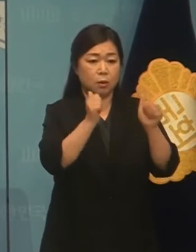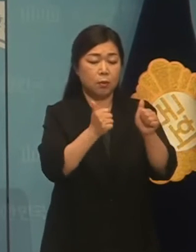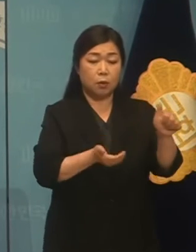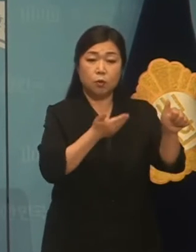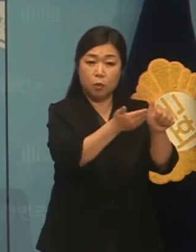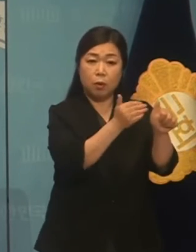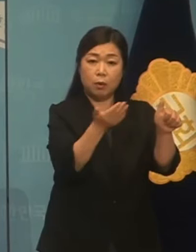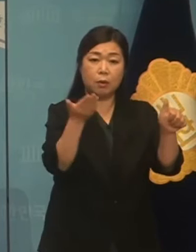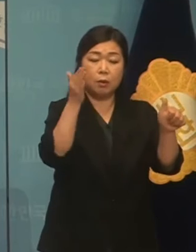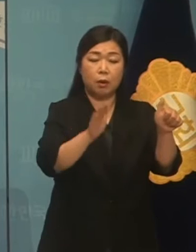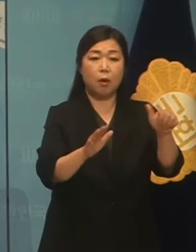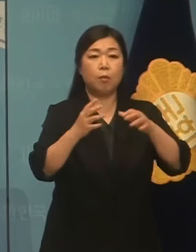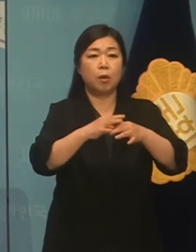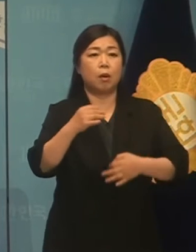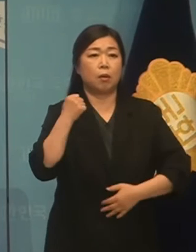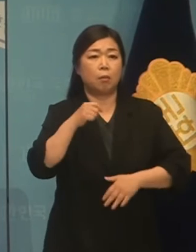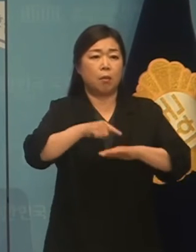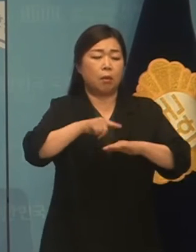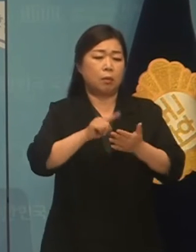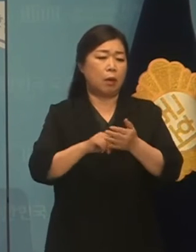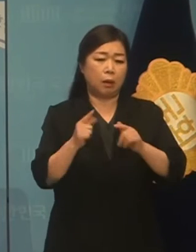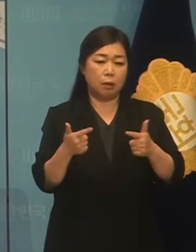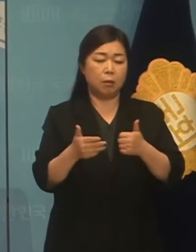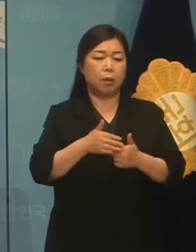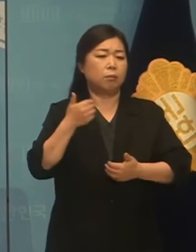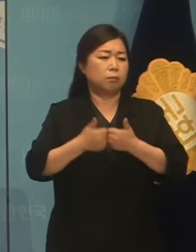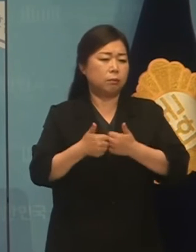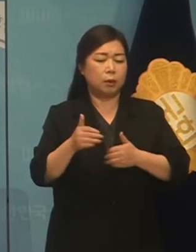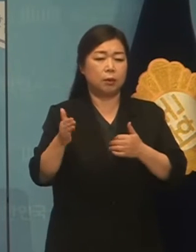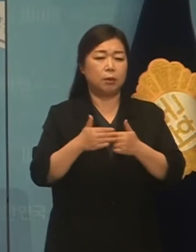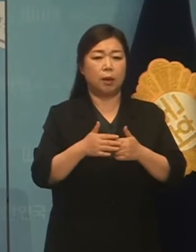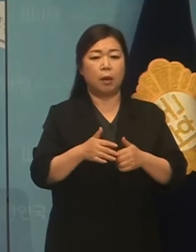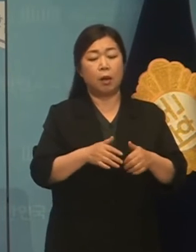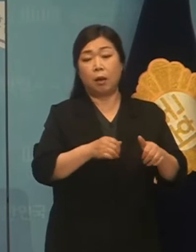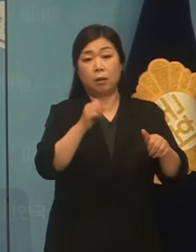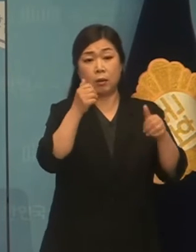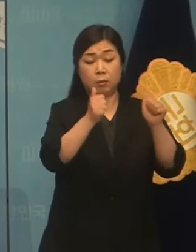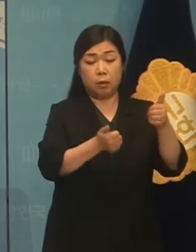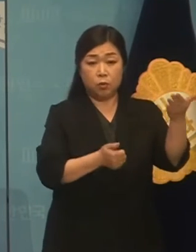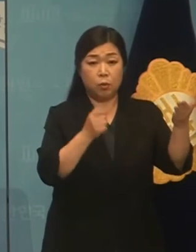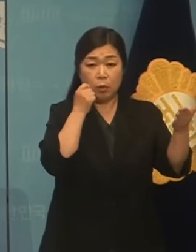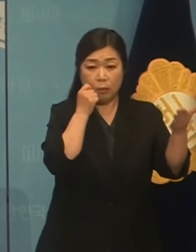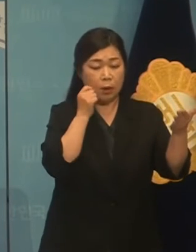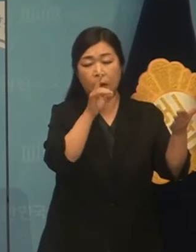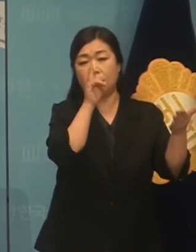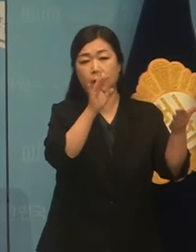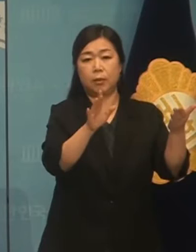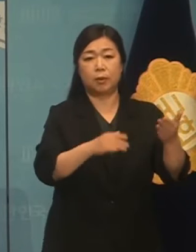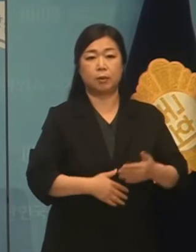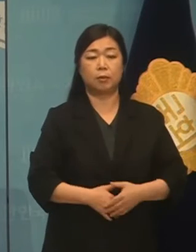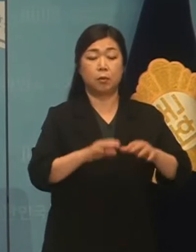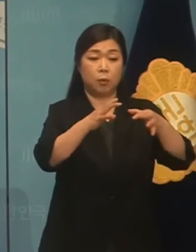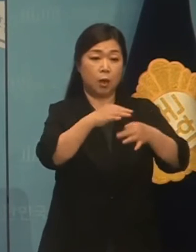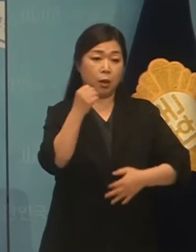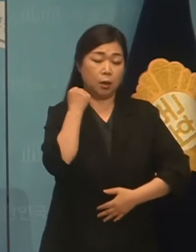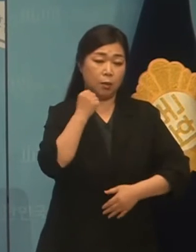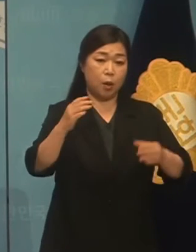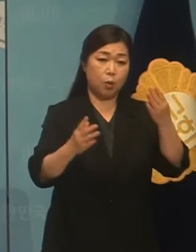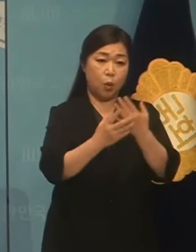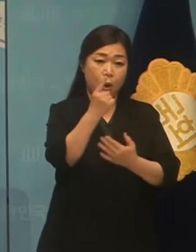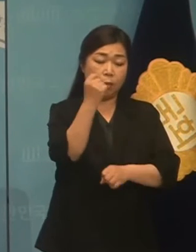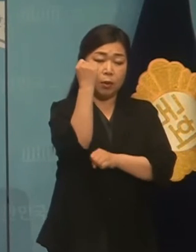하는데 국민의힘이 마음에 안 들어서 못하는 일이 있어서는 안 됩니다. 국민의힘이 통합의 구심자 역할을